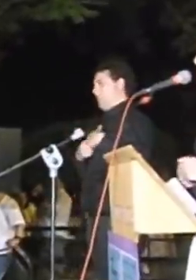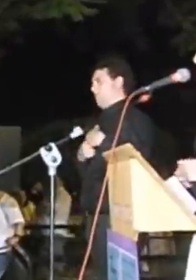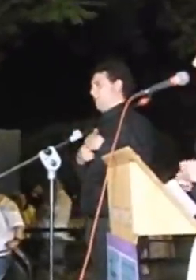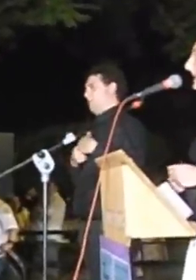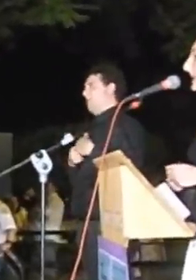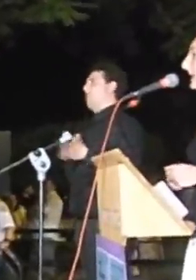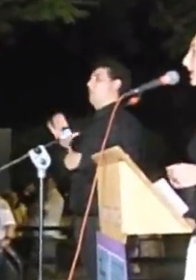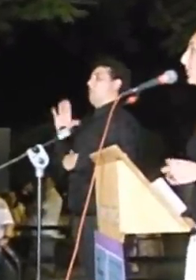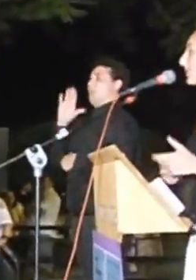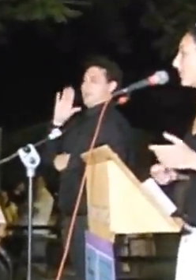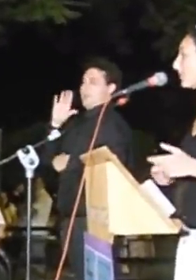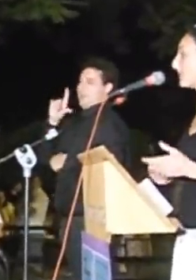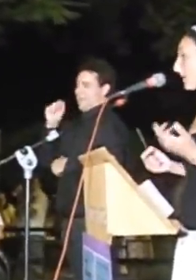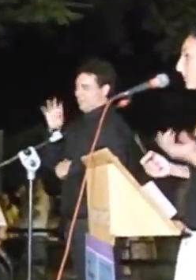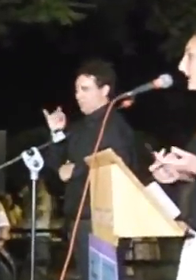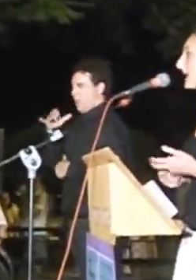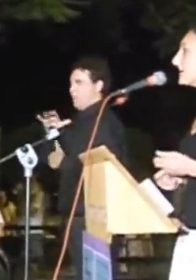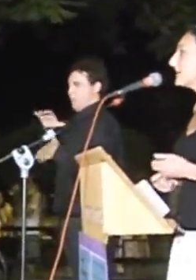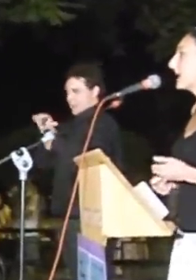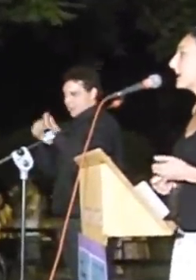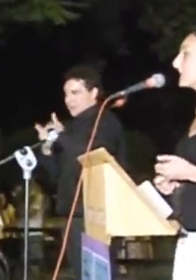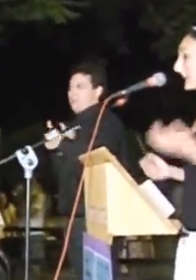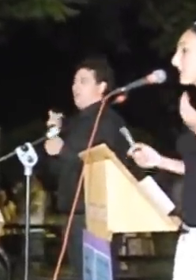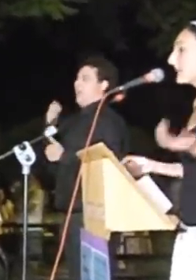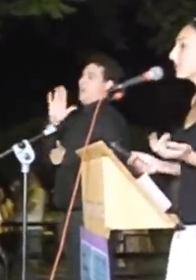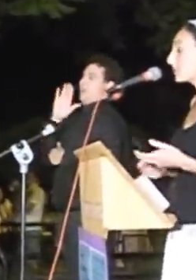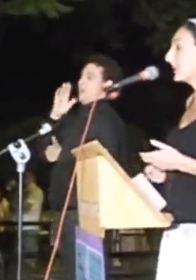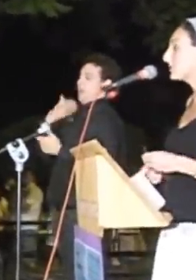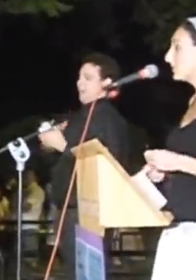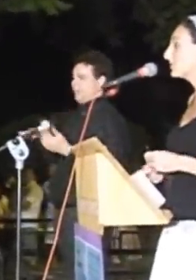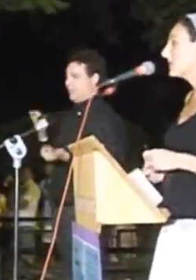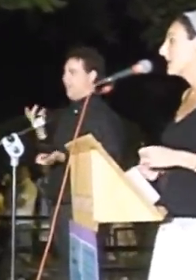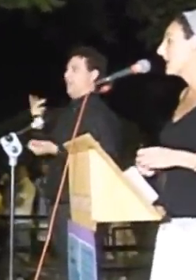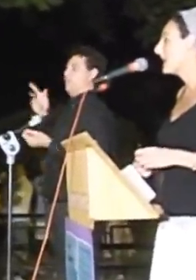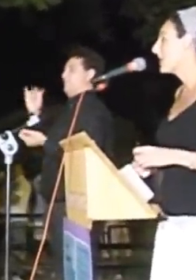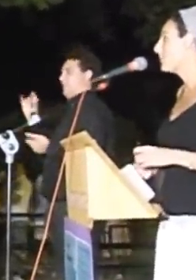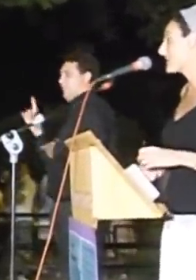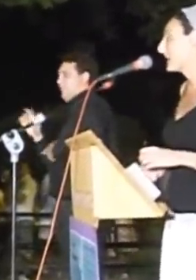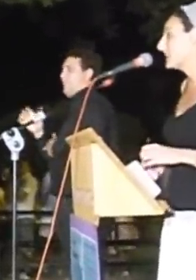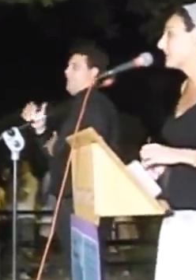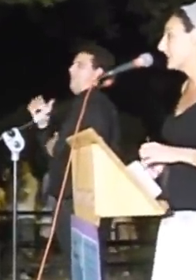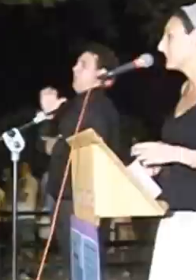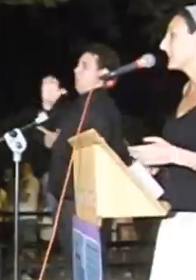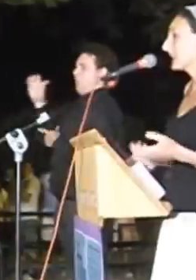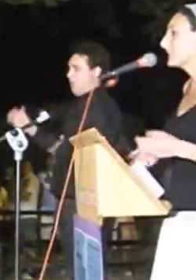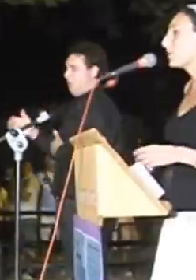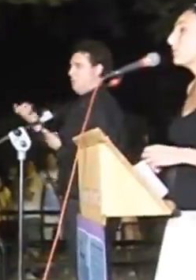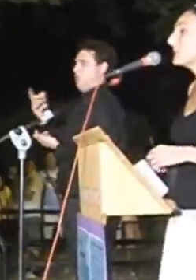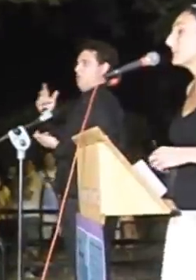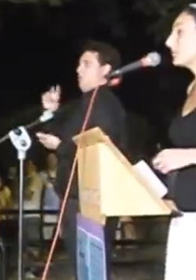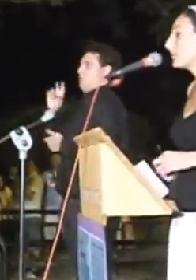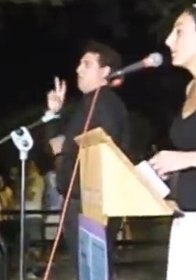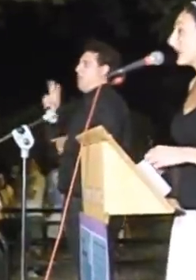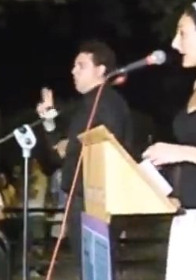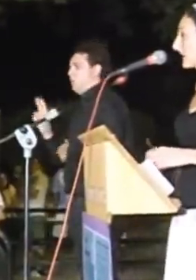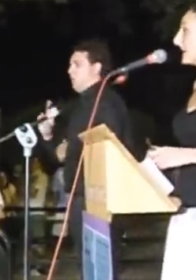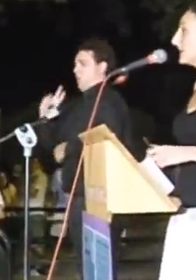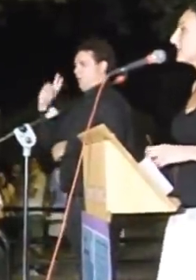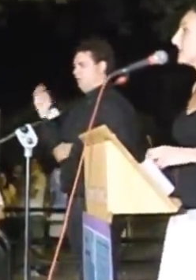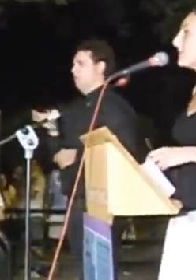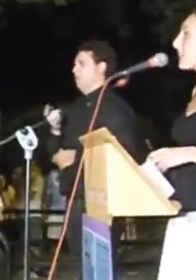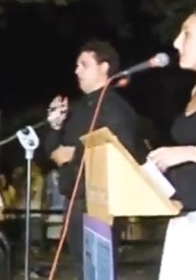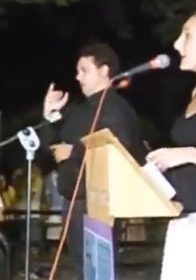Argentina chile Ecuador Venezuela tienen abiertos casos Eh Pues de grandes de grandes compañías sobre todo